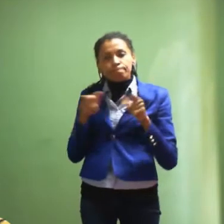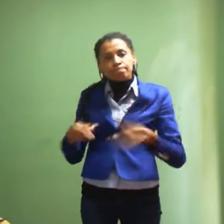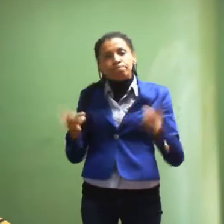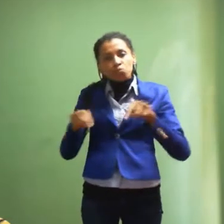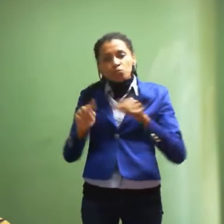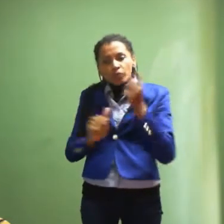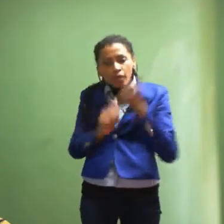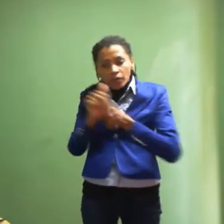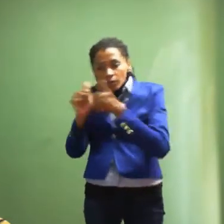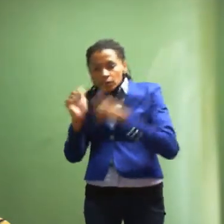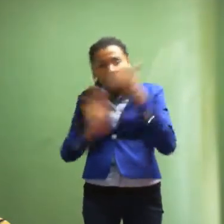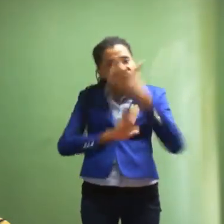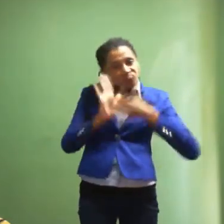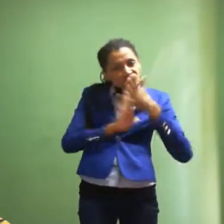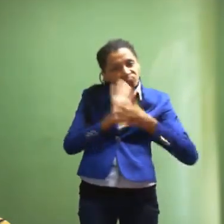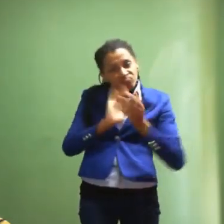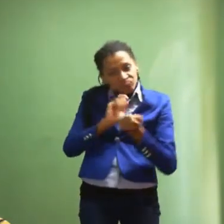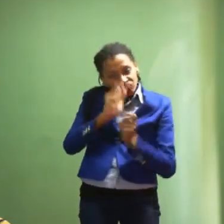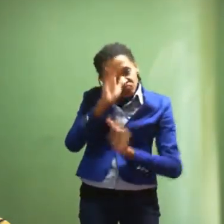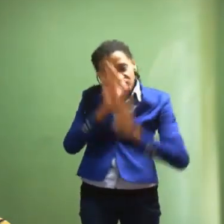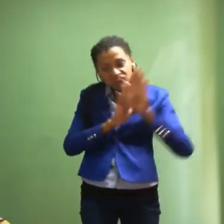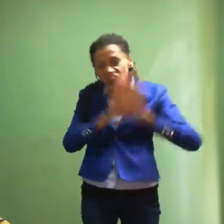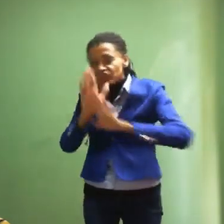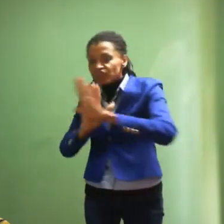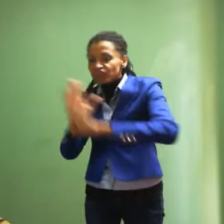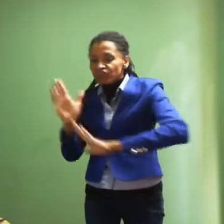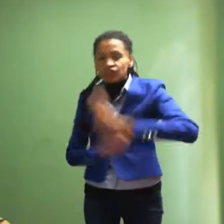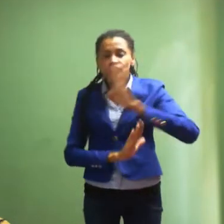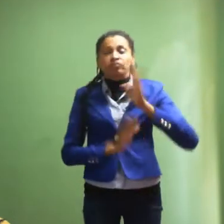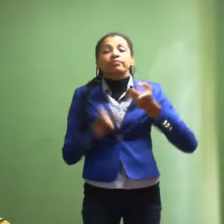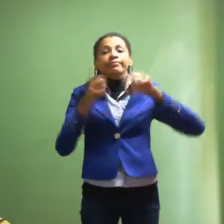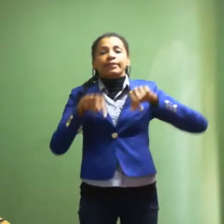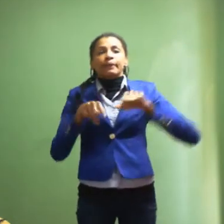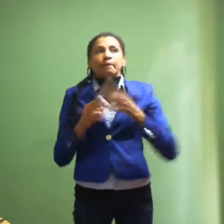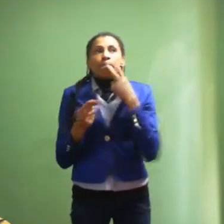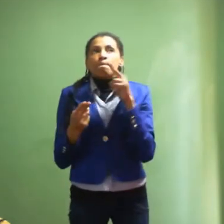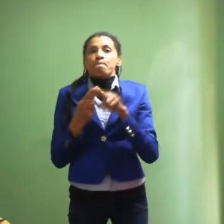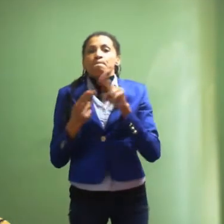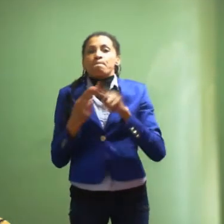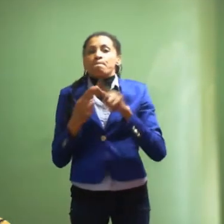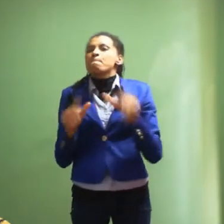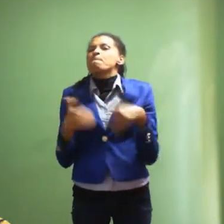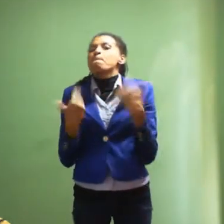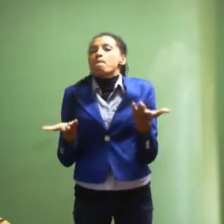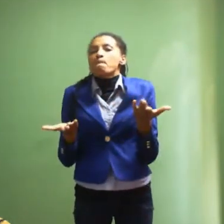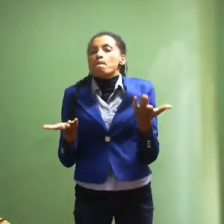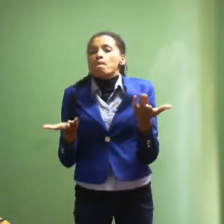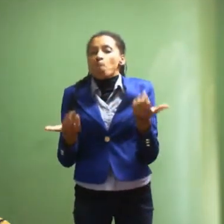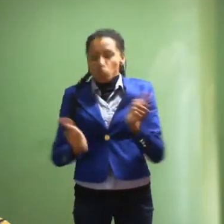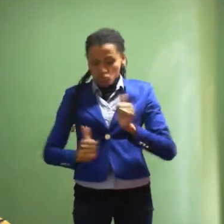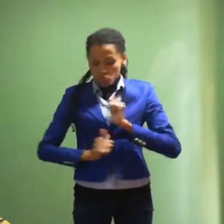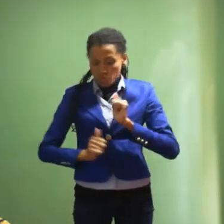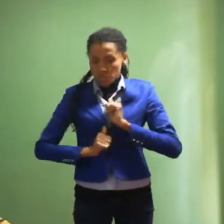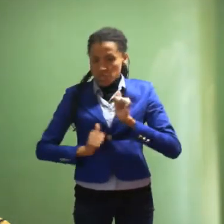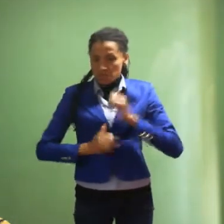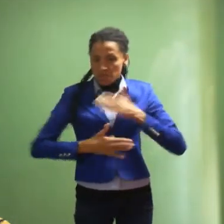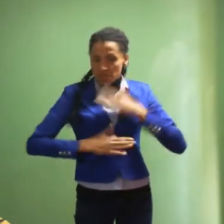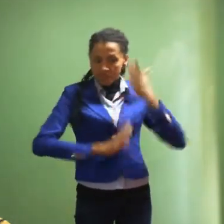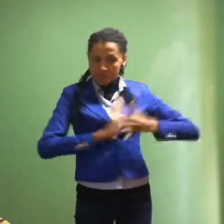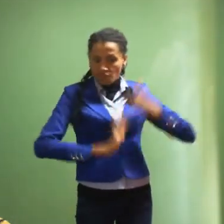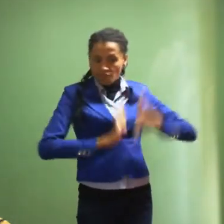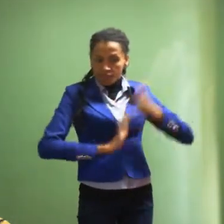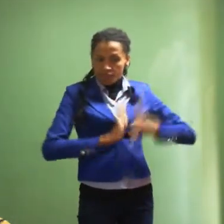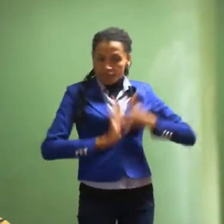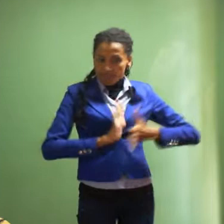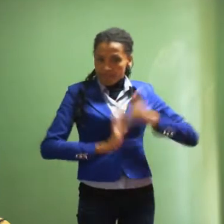también de la lengua de señas de cada uno, de la evolución, tiene que estar pendiente también de cómo lo está haciendo ella en su segunda lengua, en